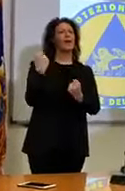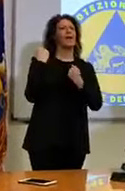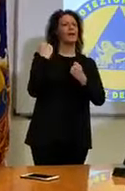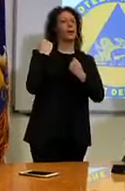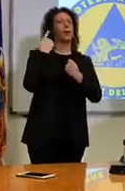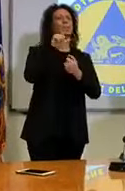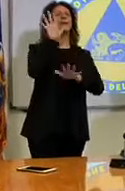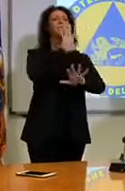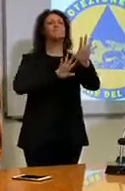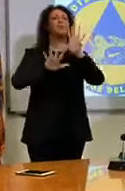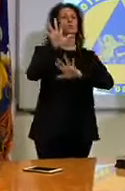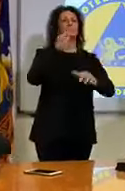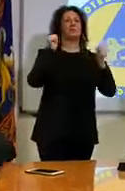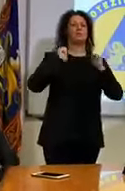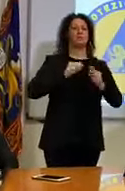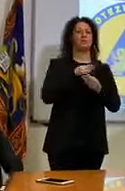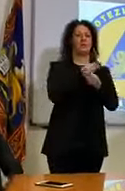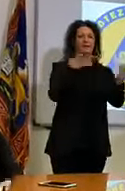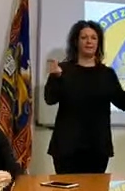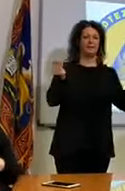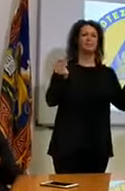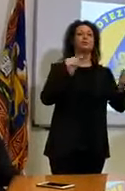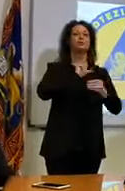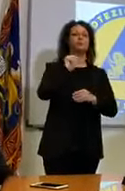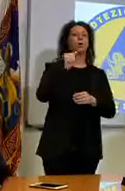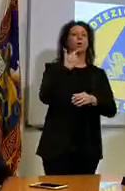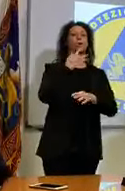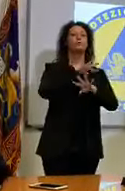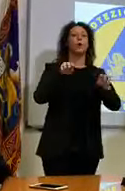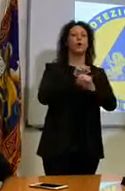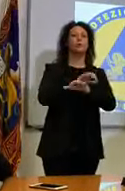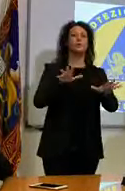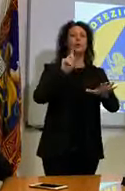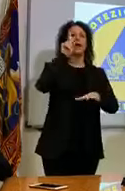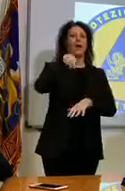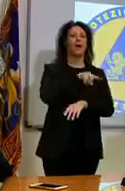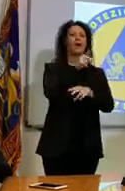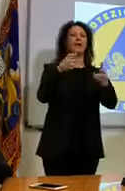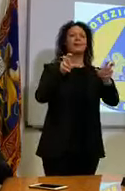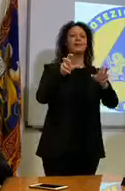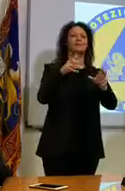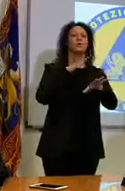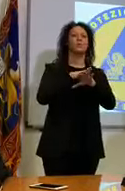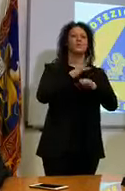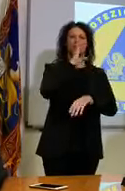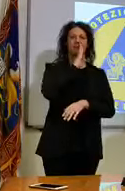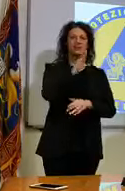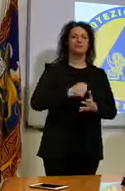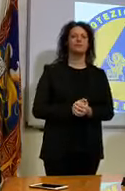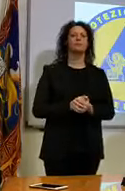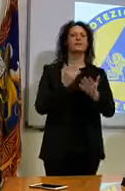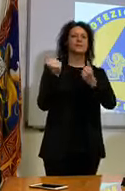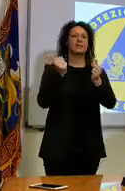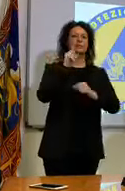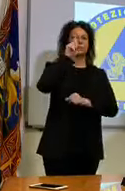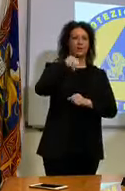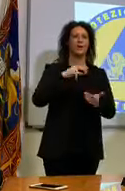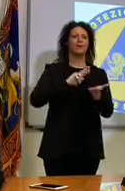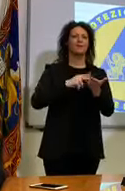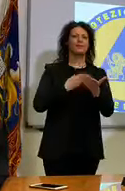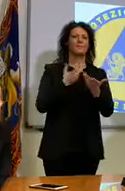cittadini, quindi non solo via social, ma ringrazio veramente le televisioni che fanno la diretta e tutti. Saluto anche a Chiara e